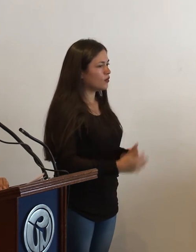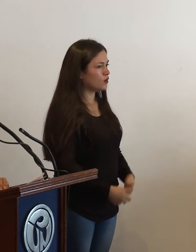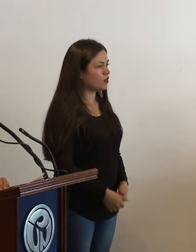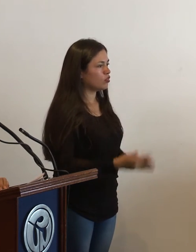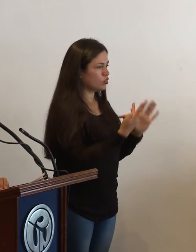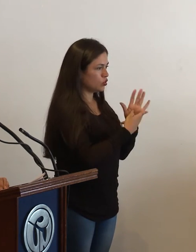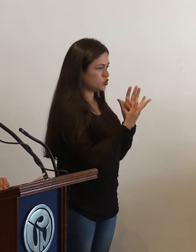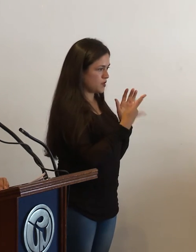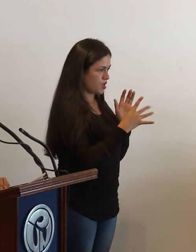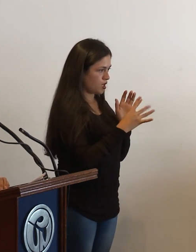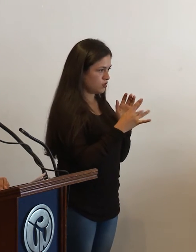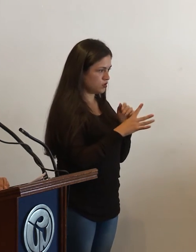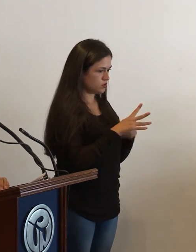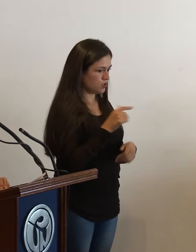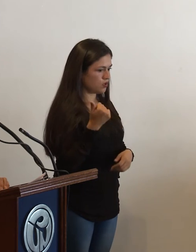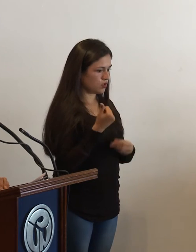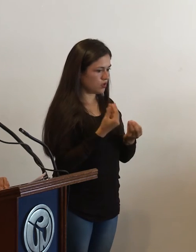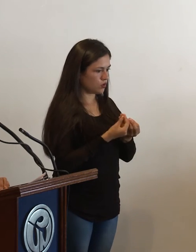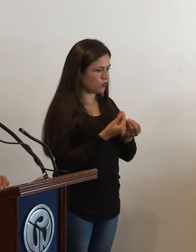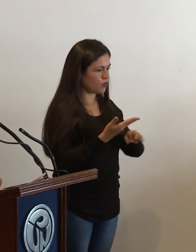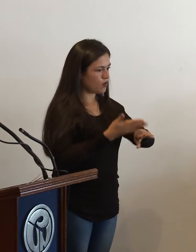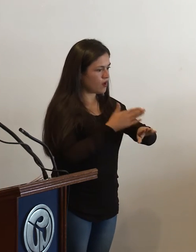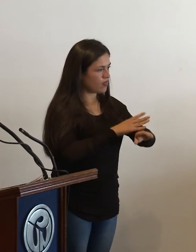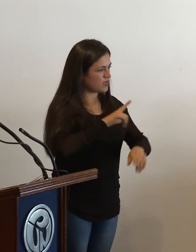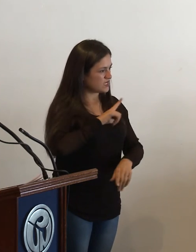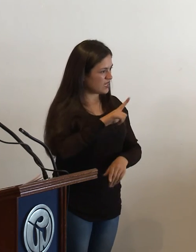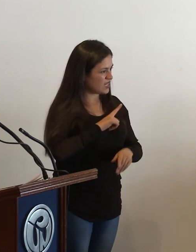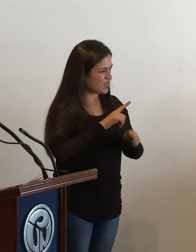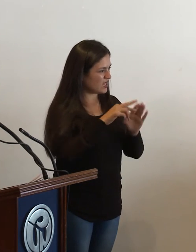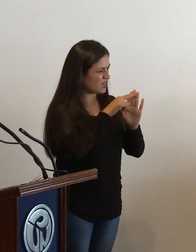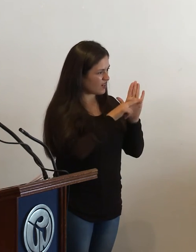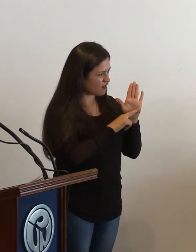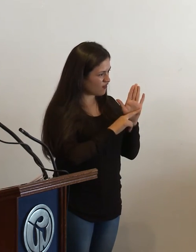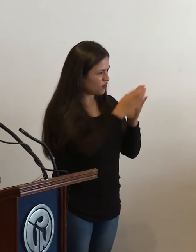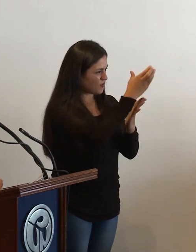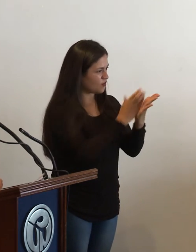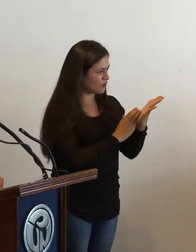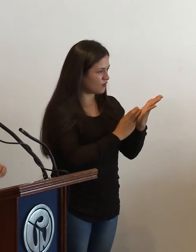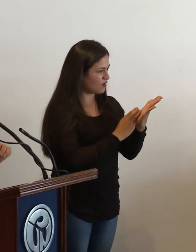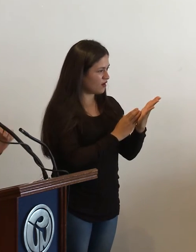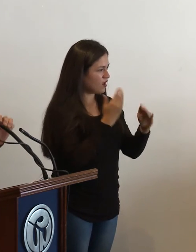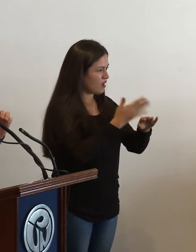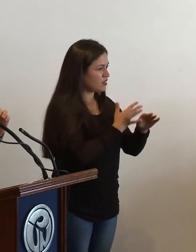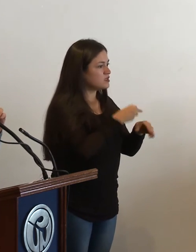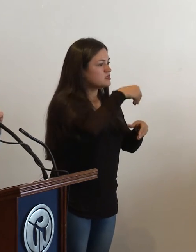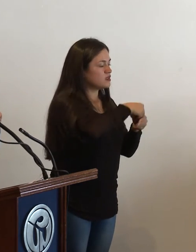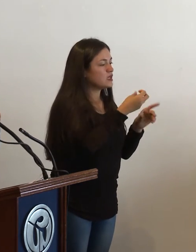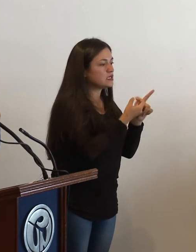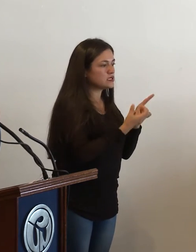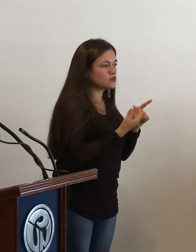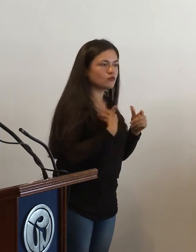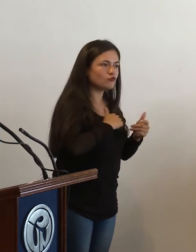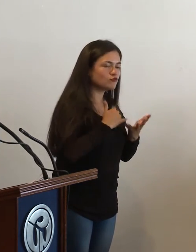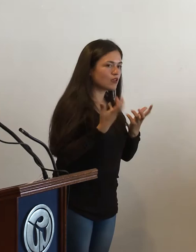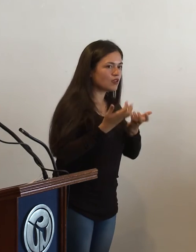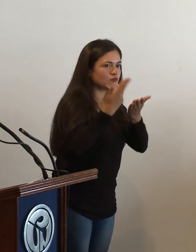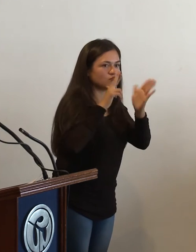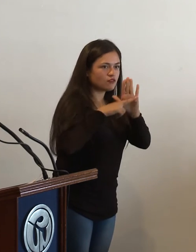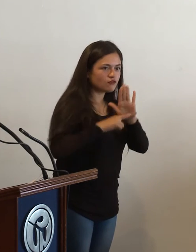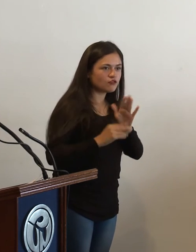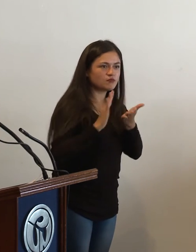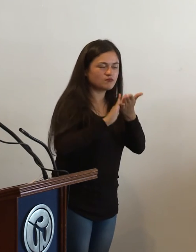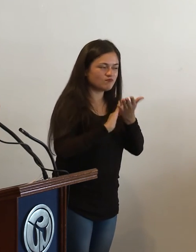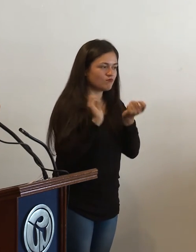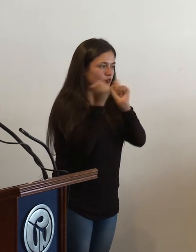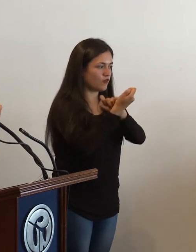en el 2014, cuando estuvimos liderando la reforma curricular, pues nos tocó ir al Consejo Académico a explicarles